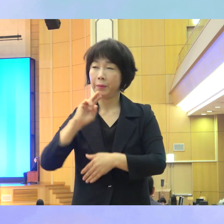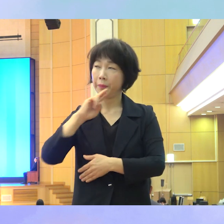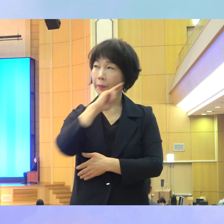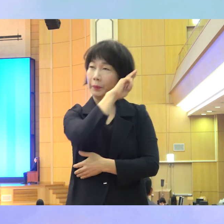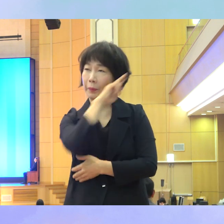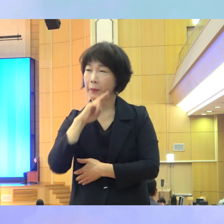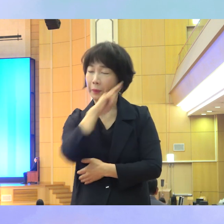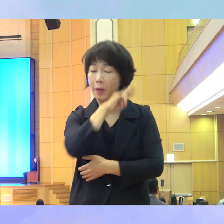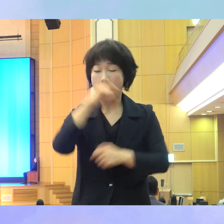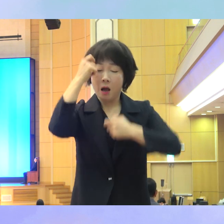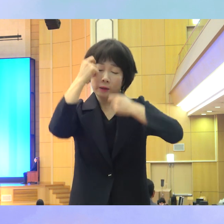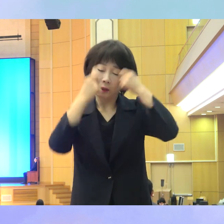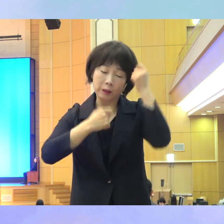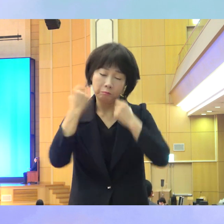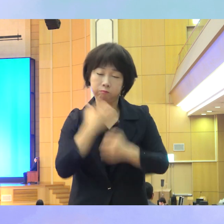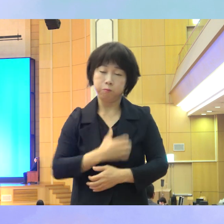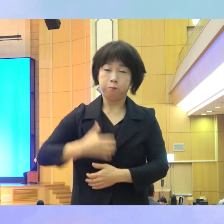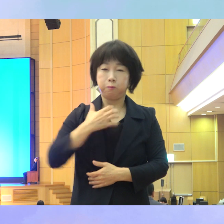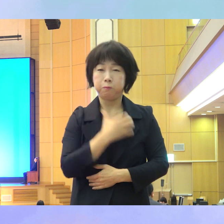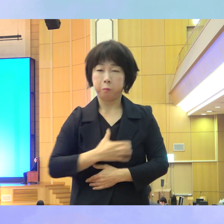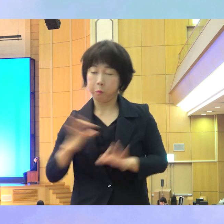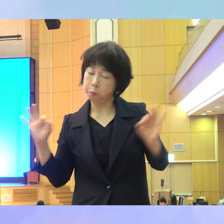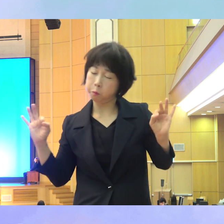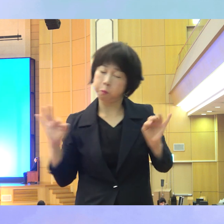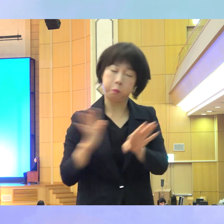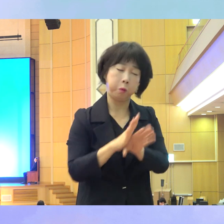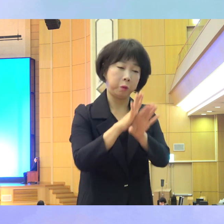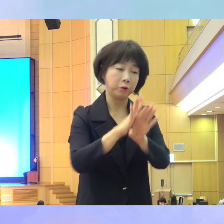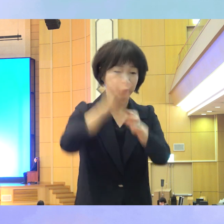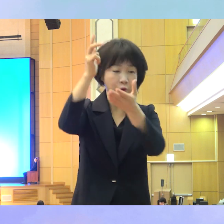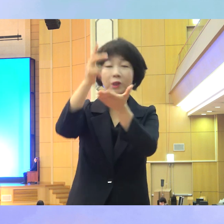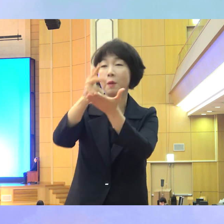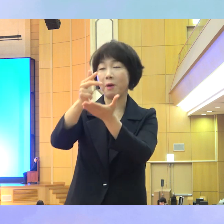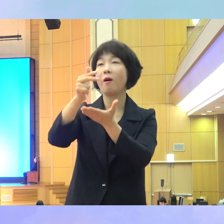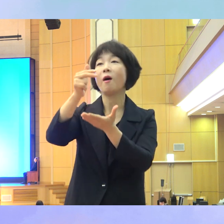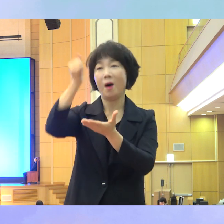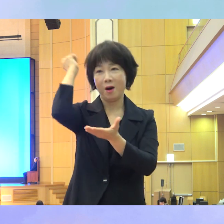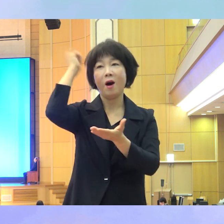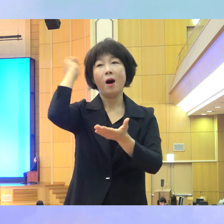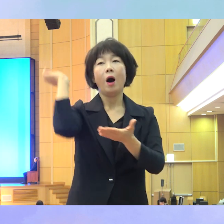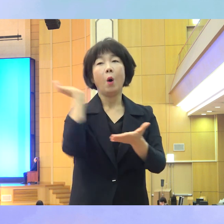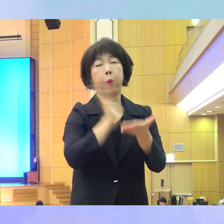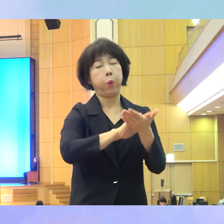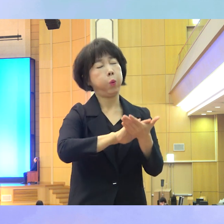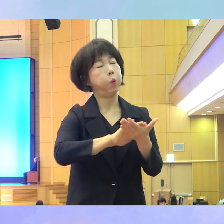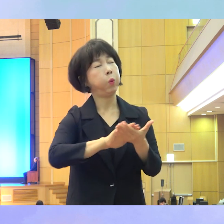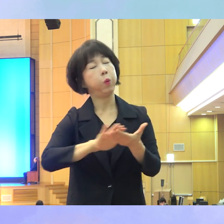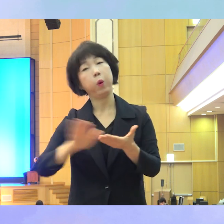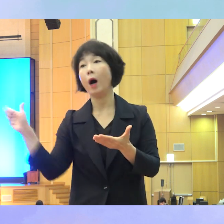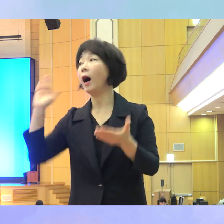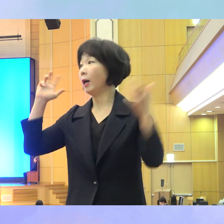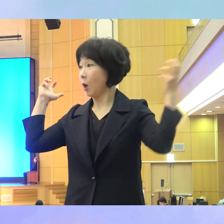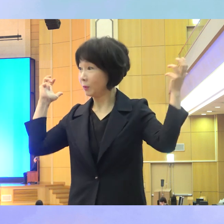모든 의심 슬픔 사라져 주의